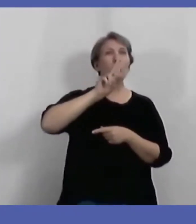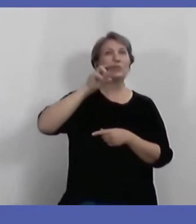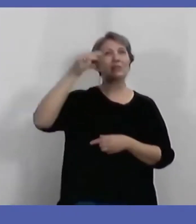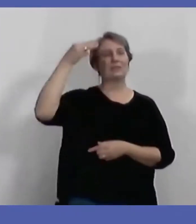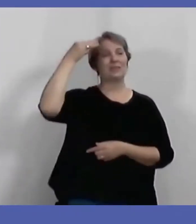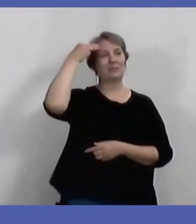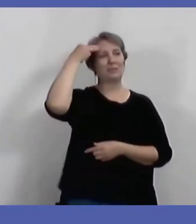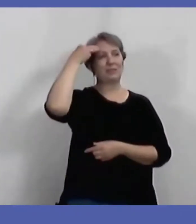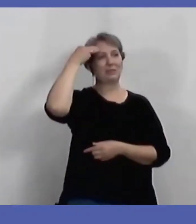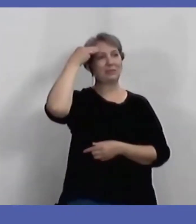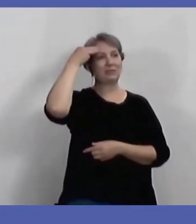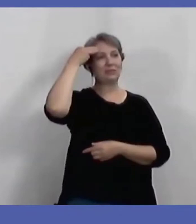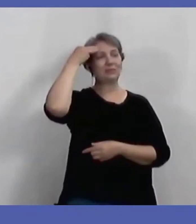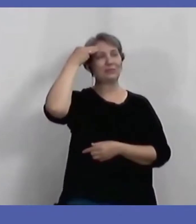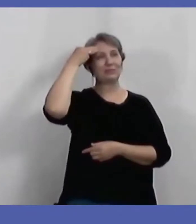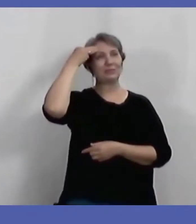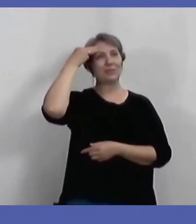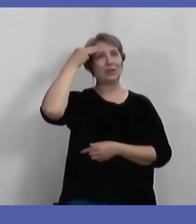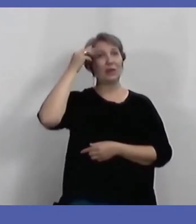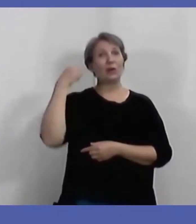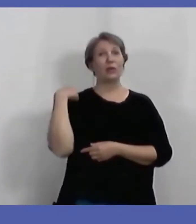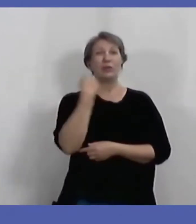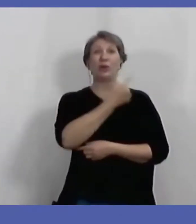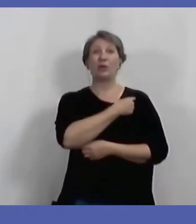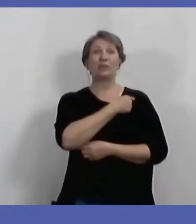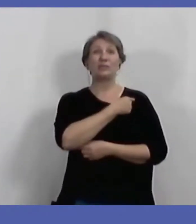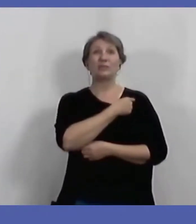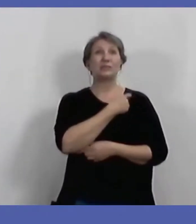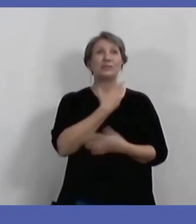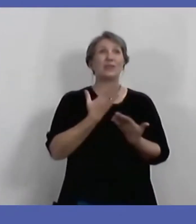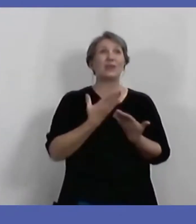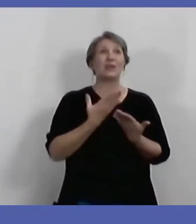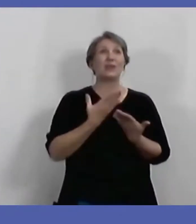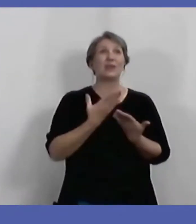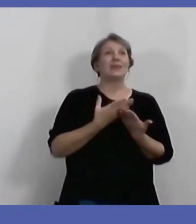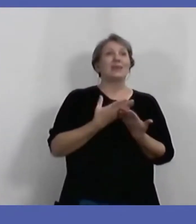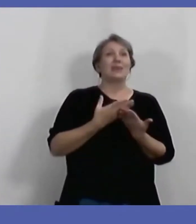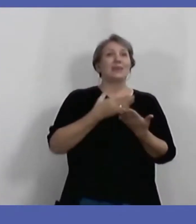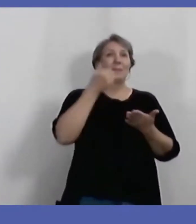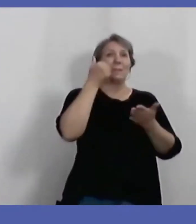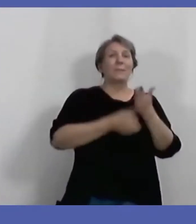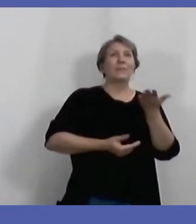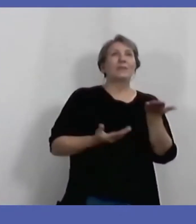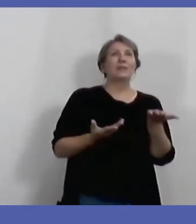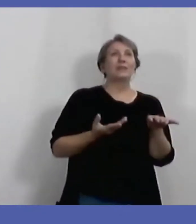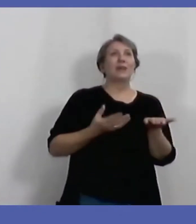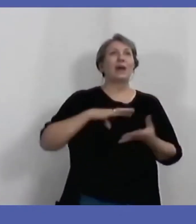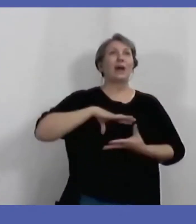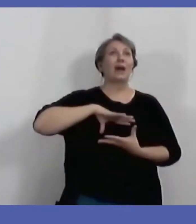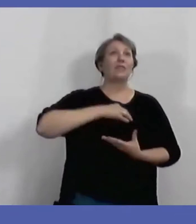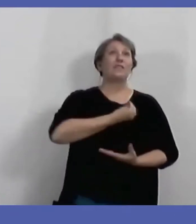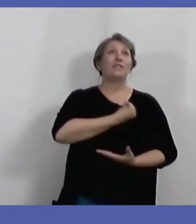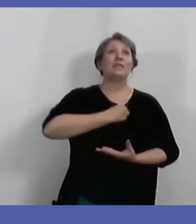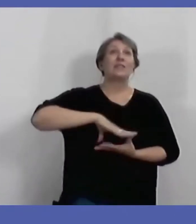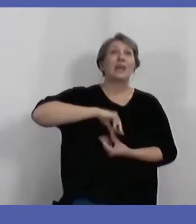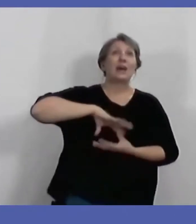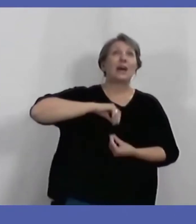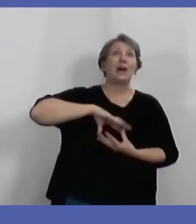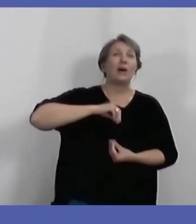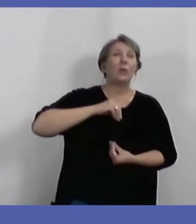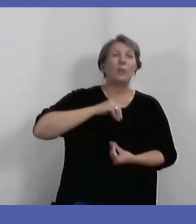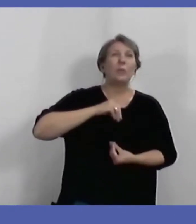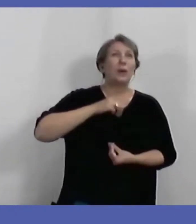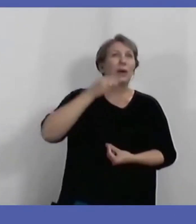mente. O homem caiu na mente. A Eva caiu na mente. Foi a parte mais danificada